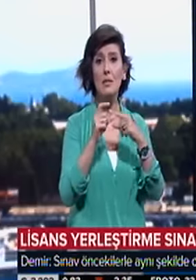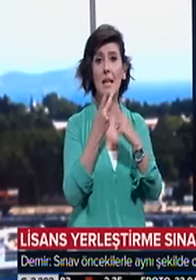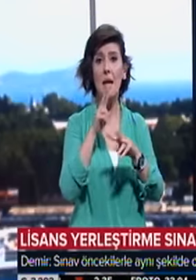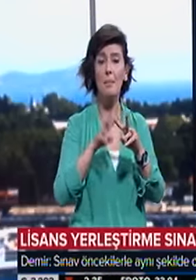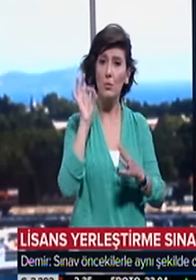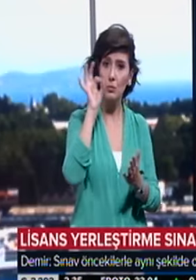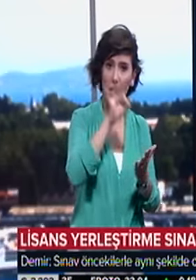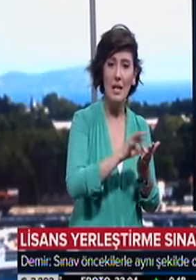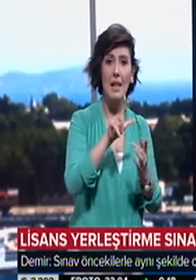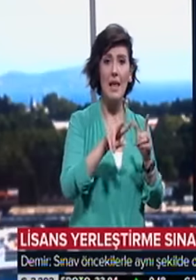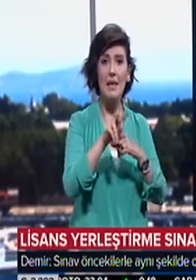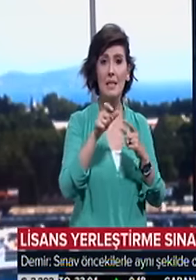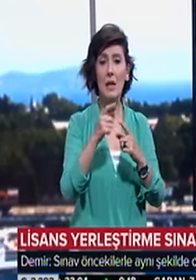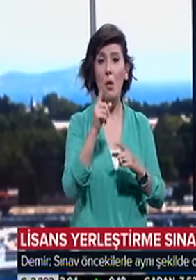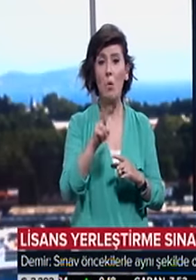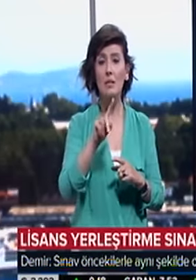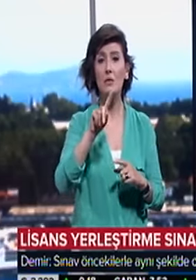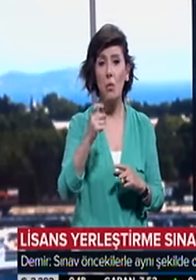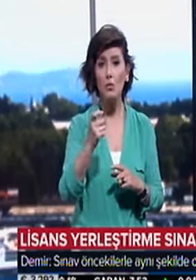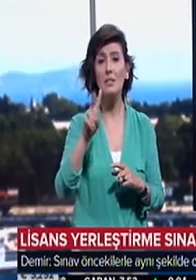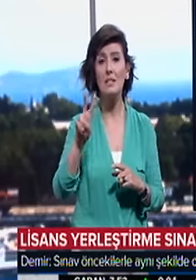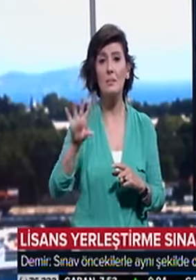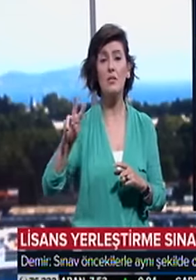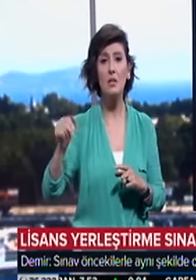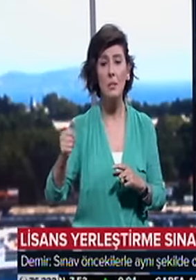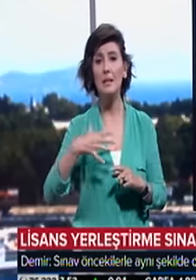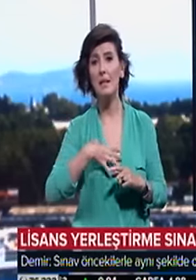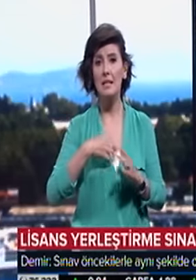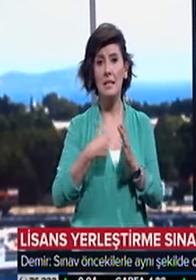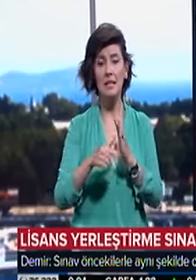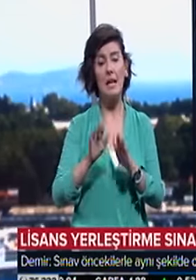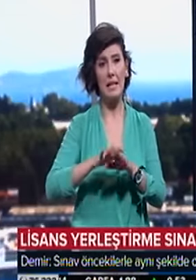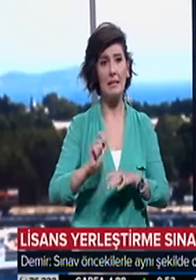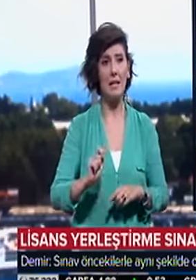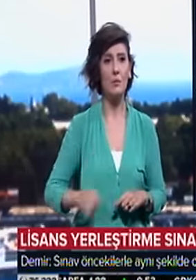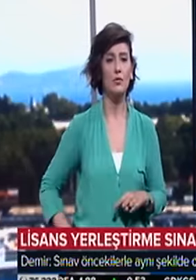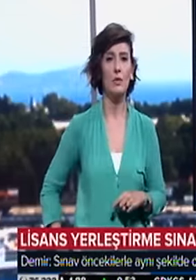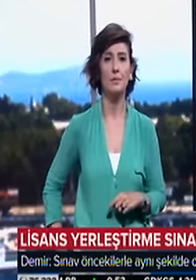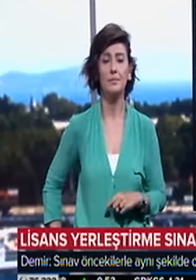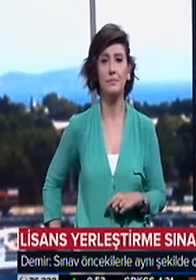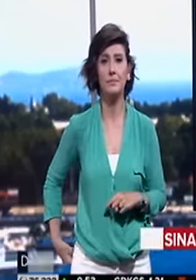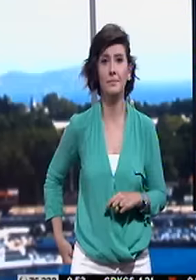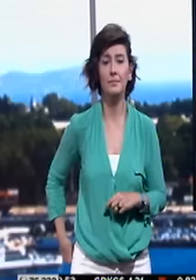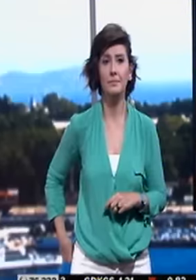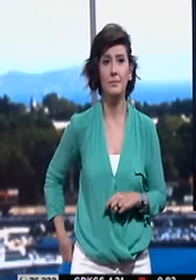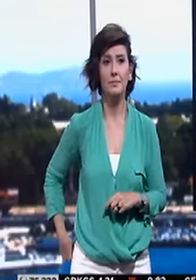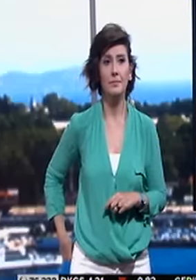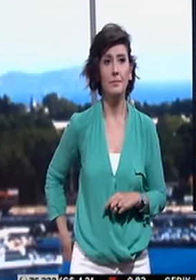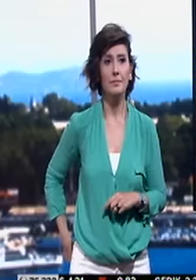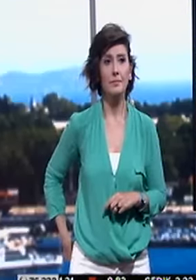ÖSYM'ye ulaştırılacak. LYS 18-19 ve 25-26 Haziran tarihlerinde yapılacak.